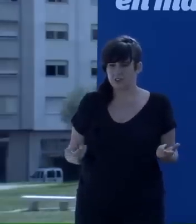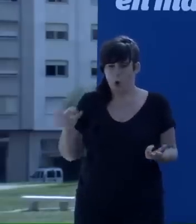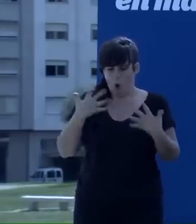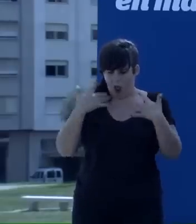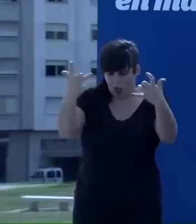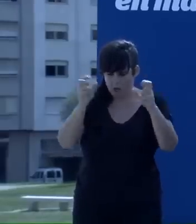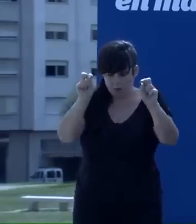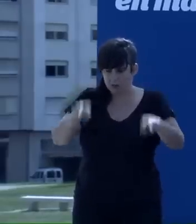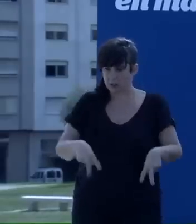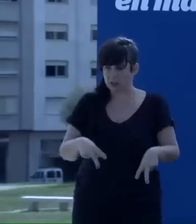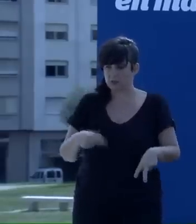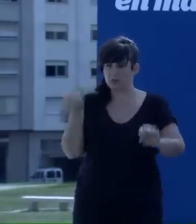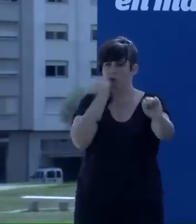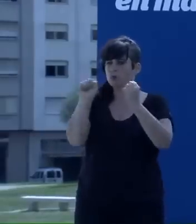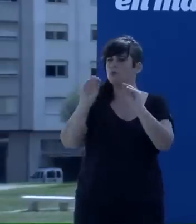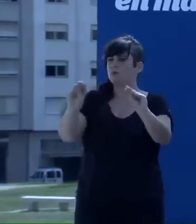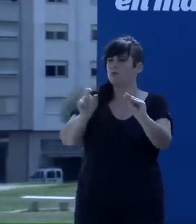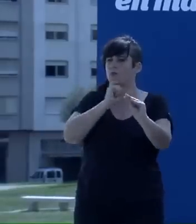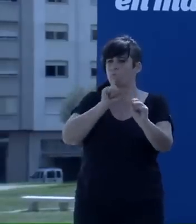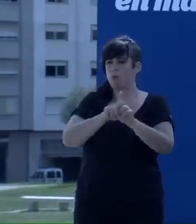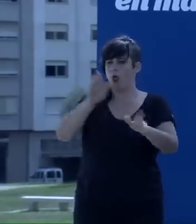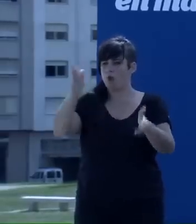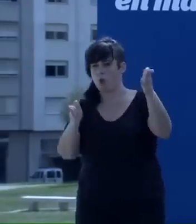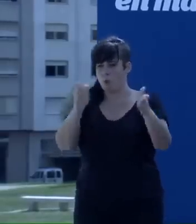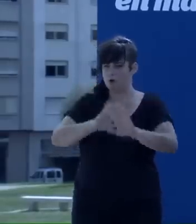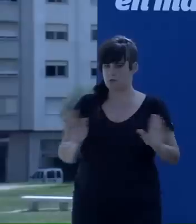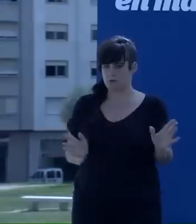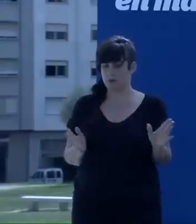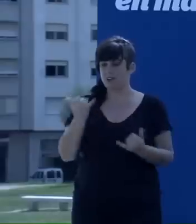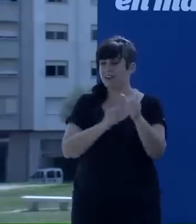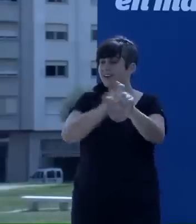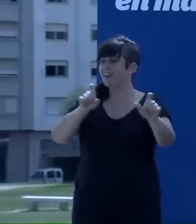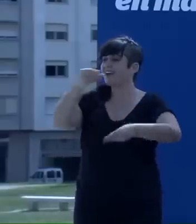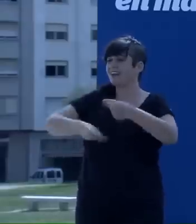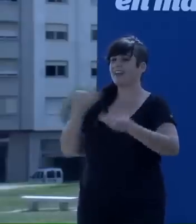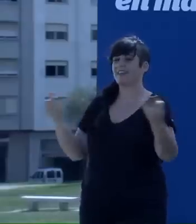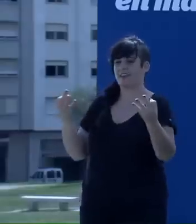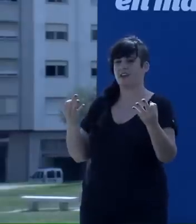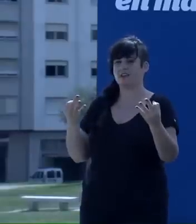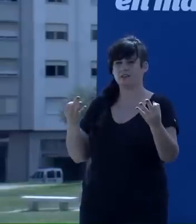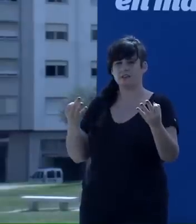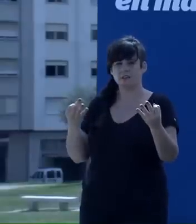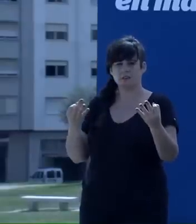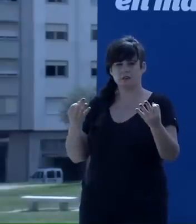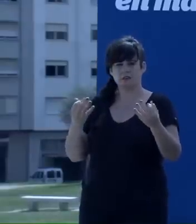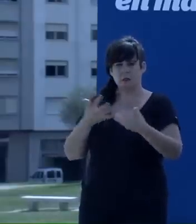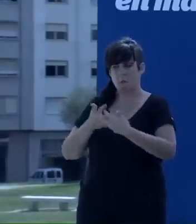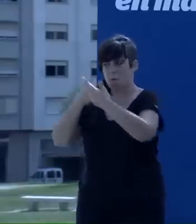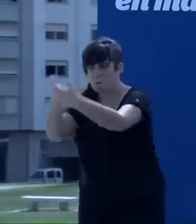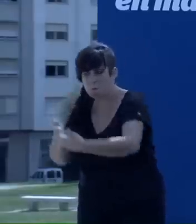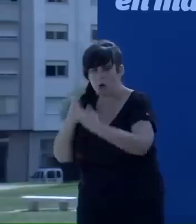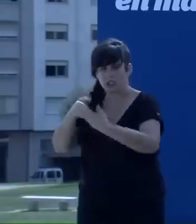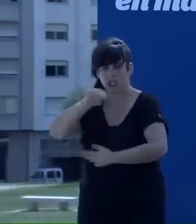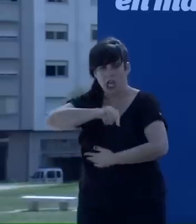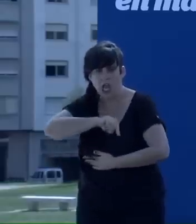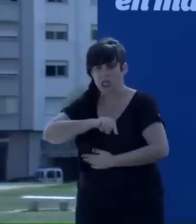alma, que se comporta como auténticos androides, o que temos que facer os cidadáns é exercer como cidadáns para unha batalla que é unha batalla